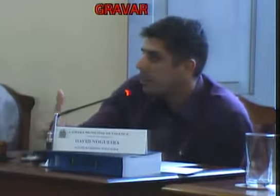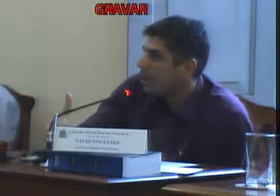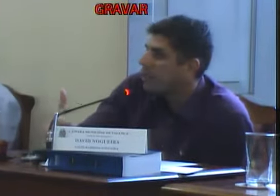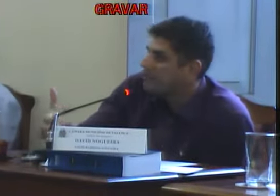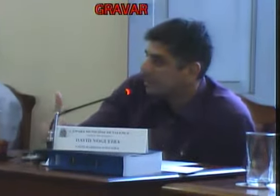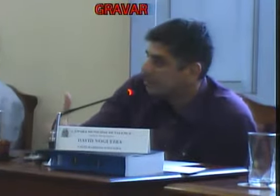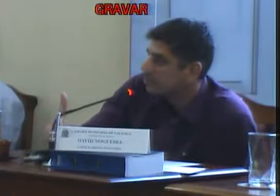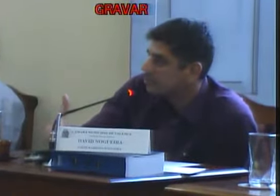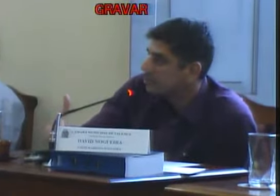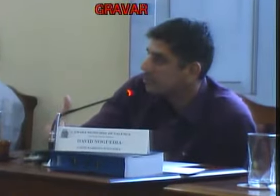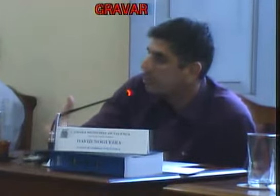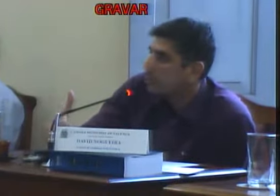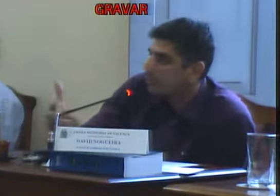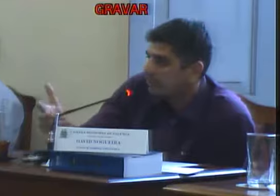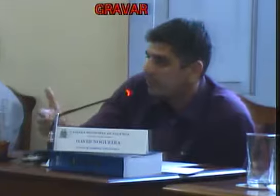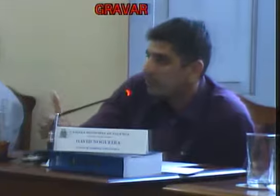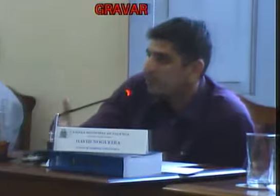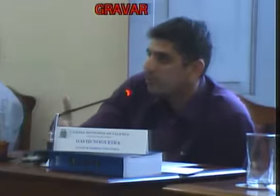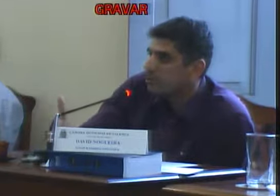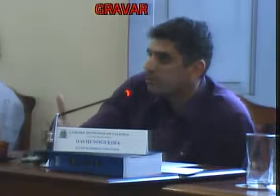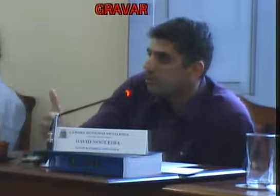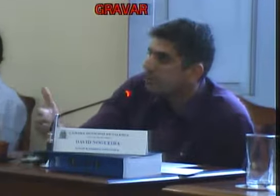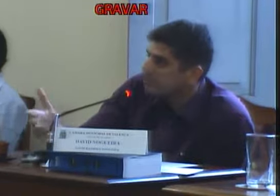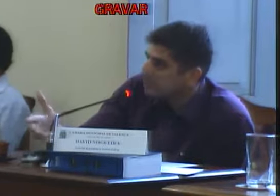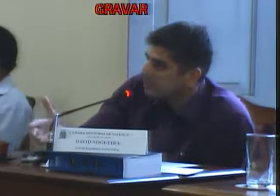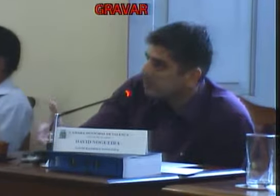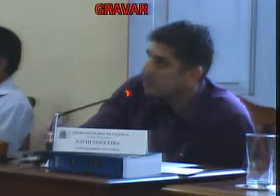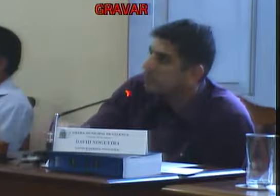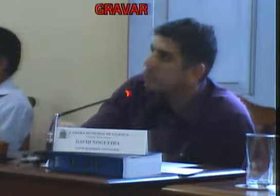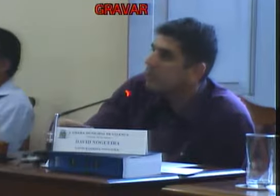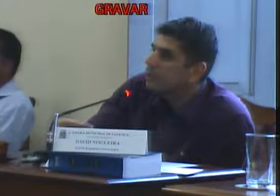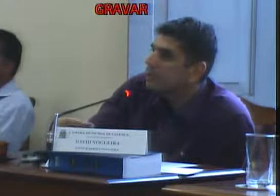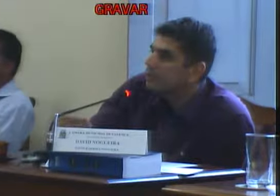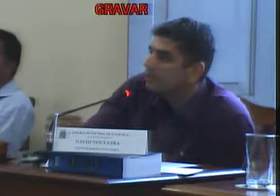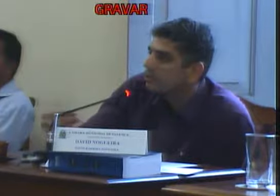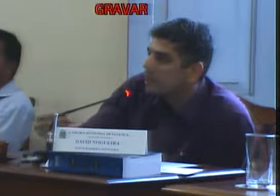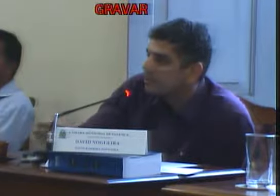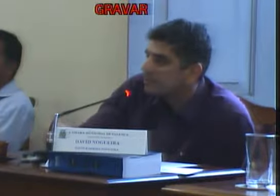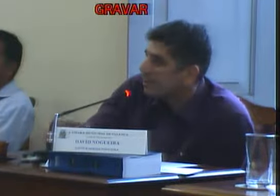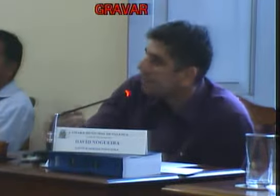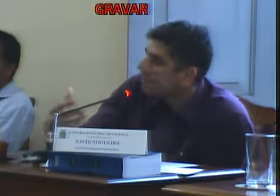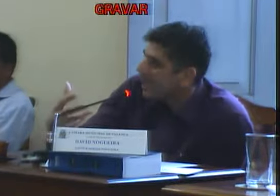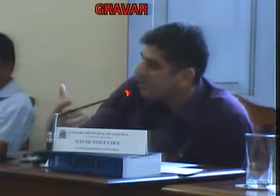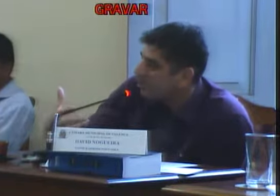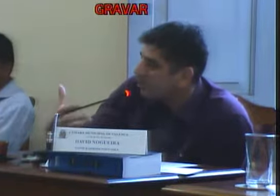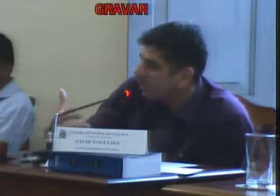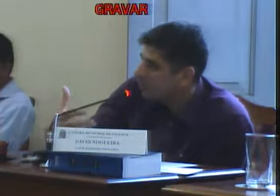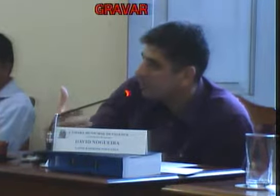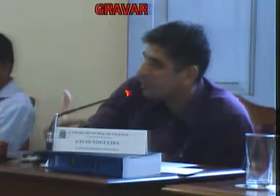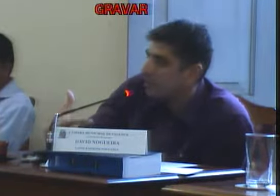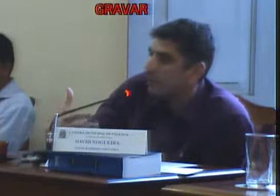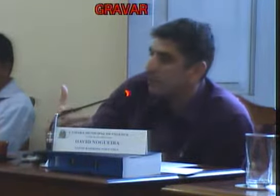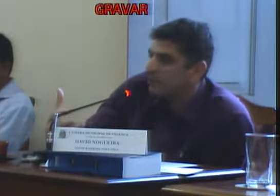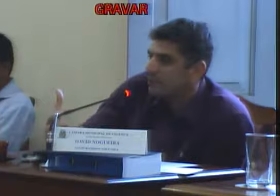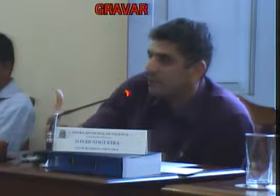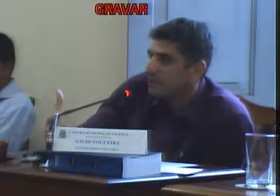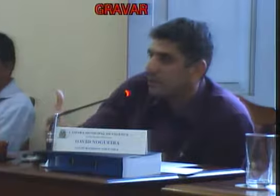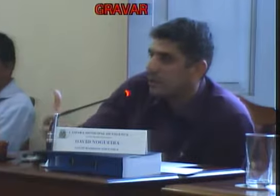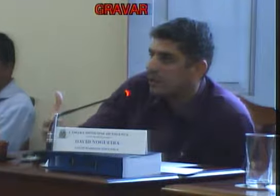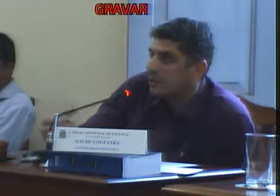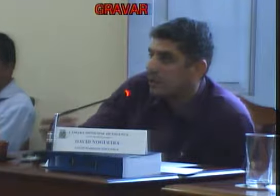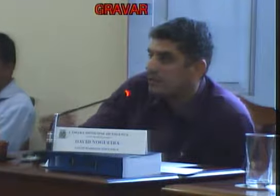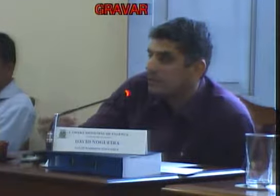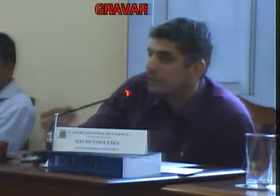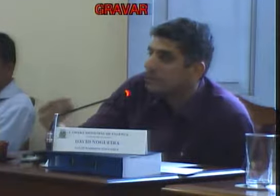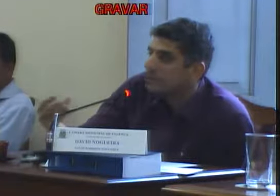Pedro, organizando isso tudo, para fazer um plano municipal de iluminação pública, com metas factíveis, para